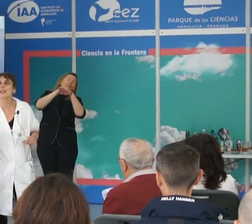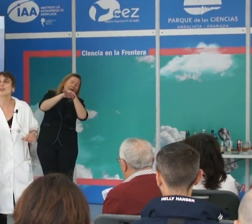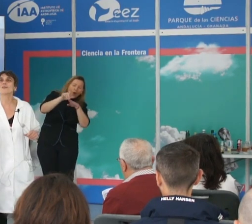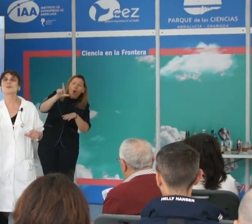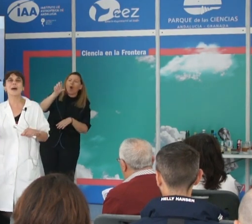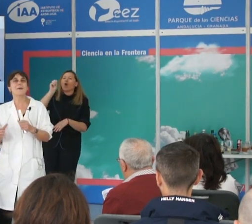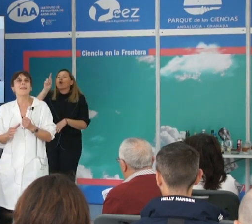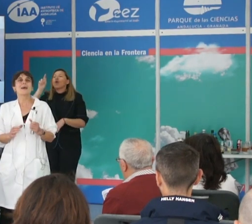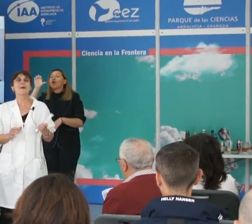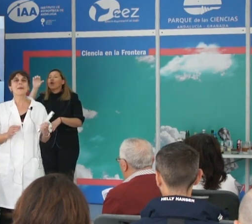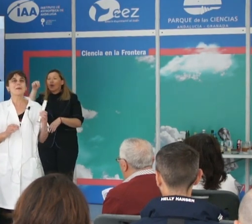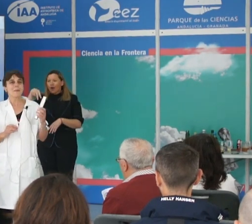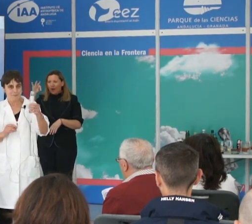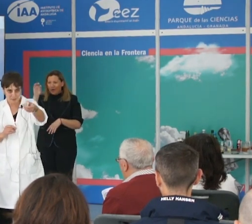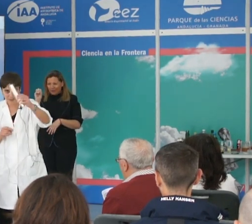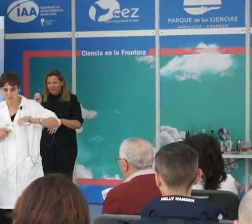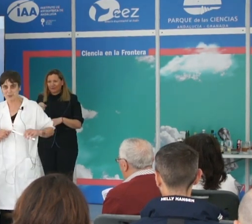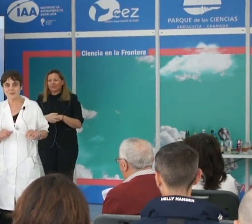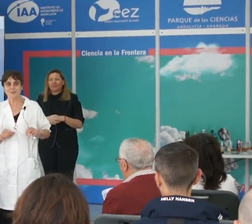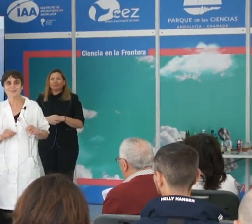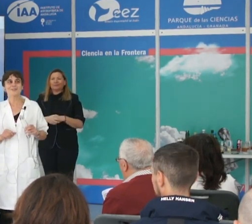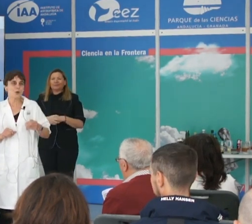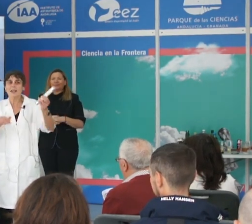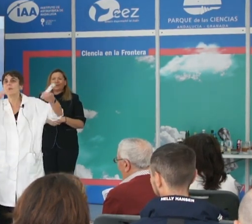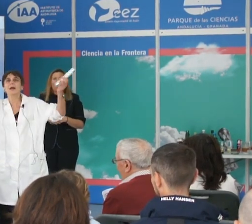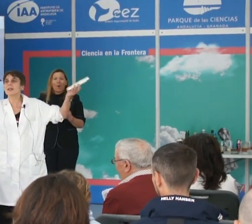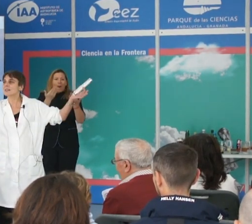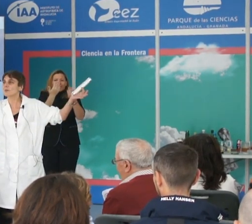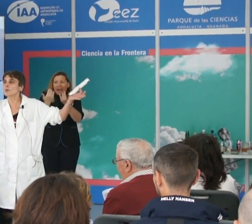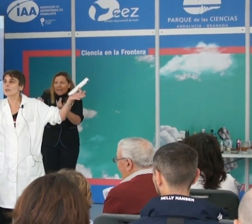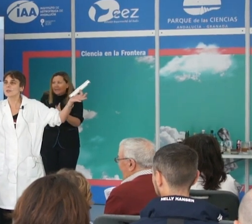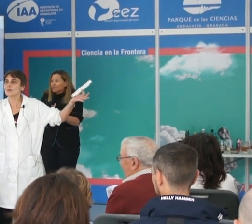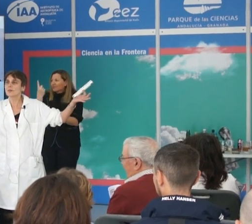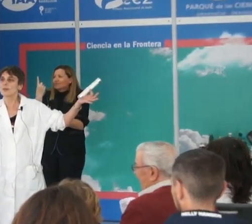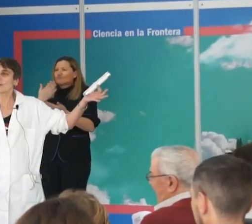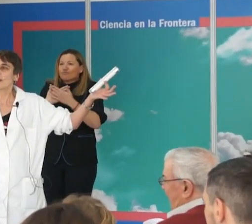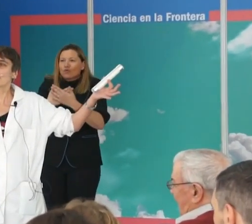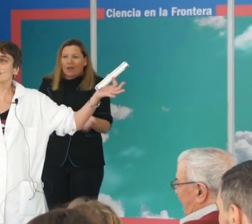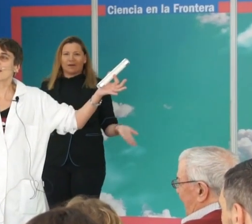eso. Loreto nos va a ayudar. A ver, ven para acá, amigo. ¿O alguien más? ¿Alguien quiere salir voluntario?